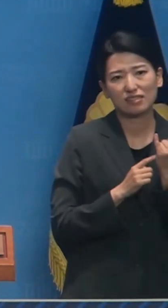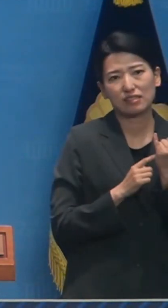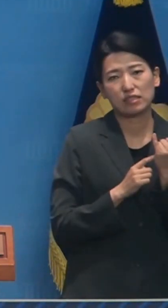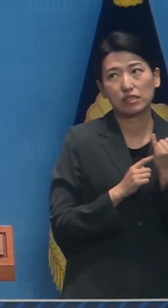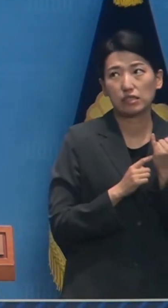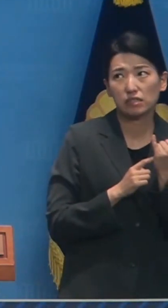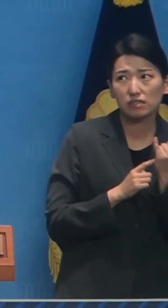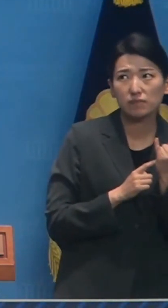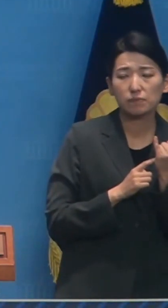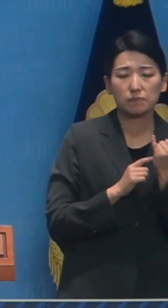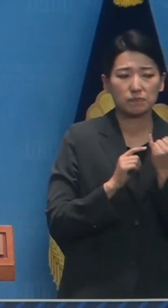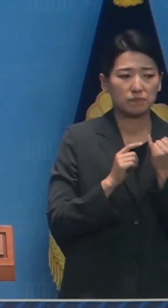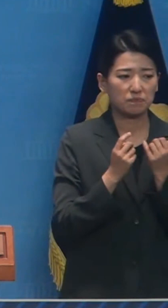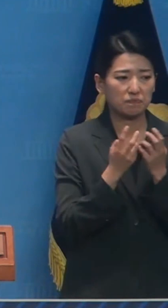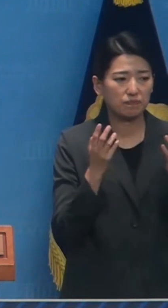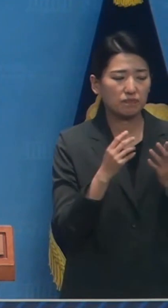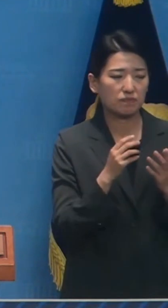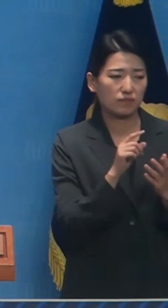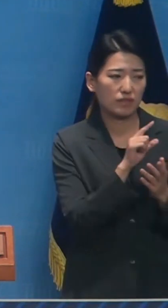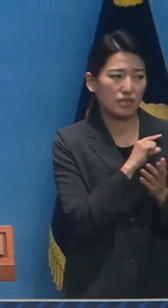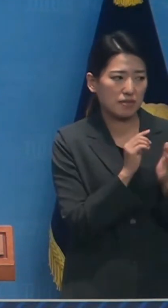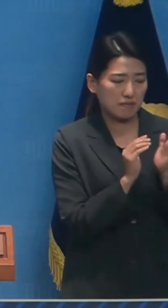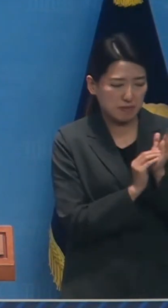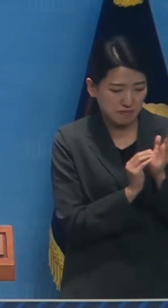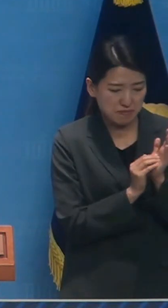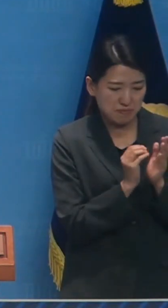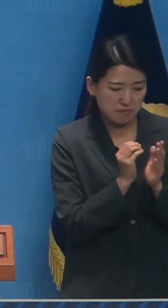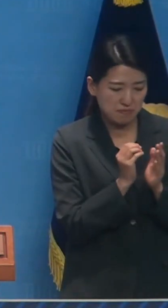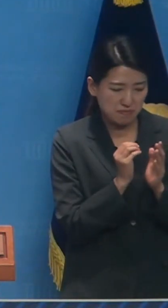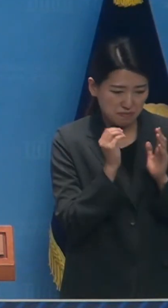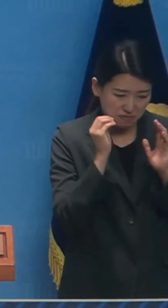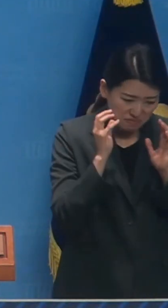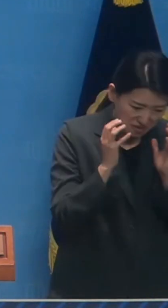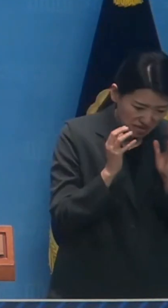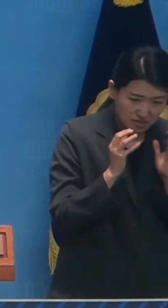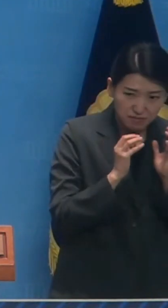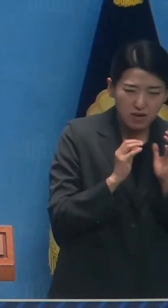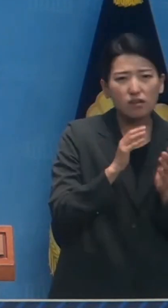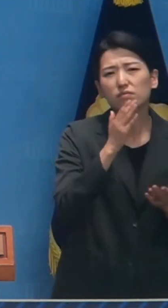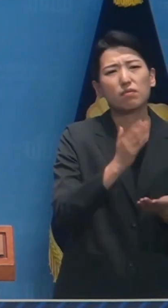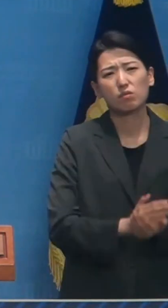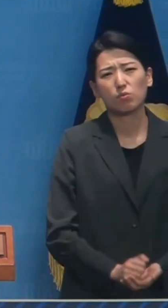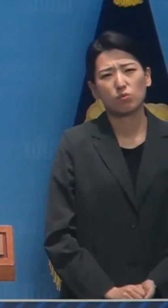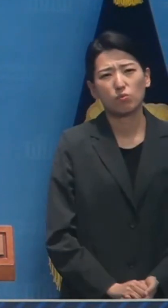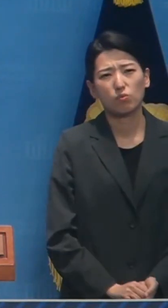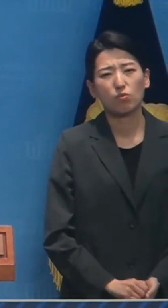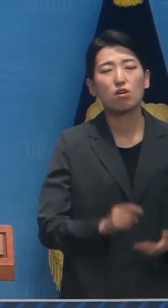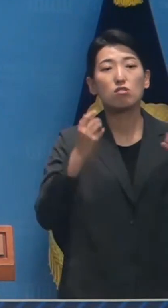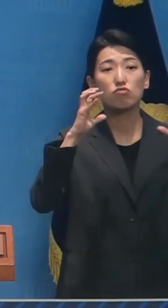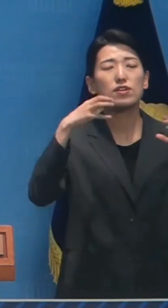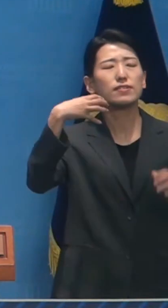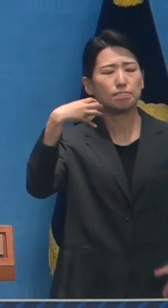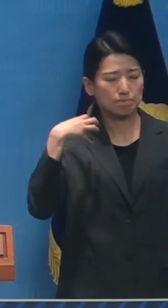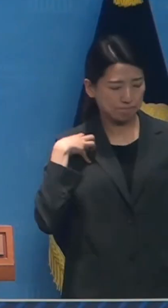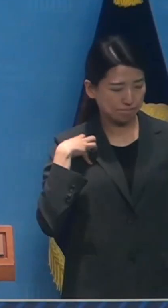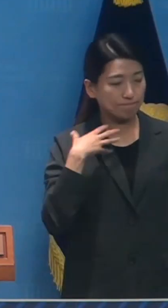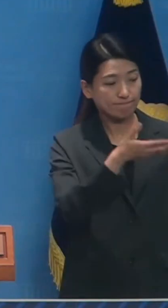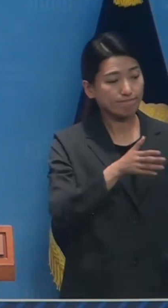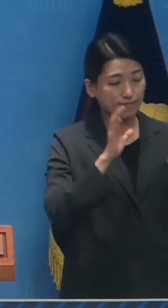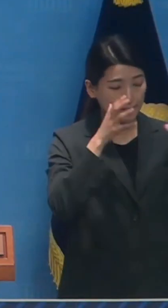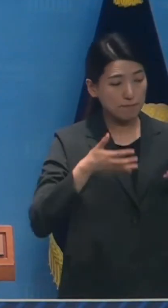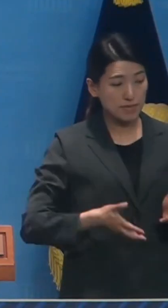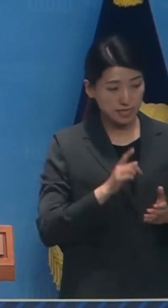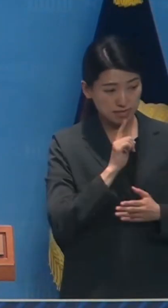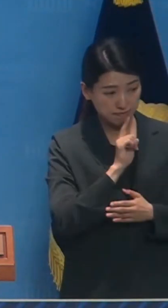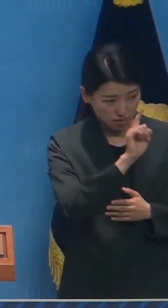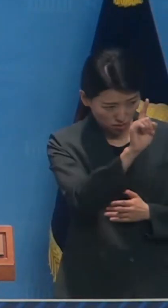유기를 조장하는 인명출산보다는 어렵지 않게 출생 신고를 할 수 있도록 국가가 책임지고 출생 신고를